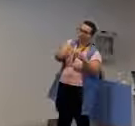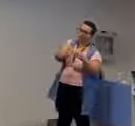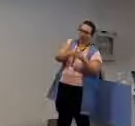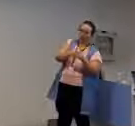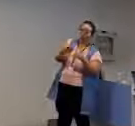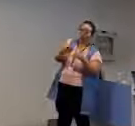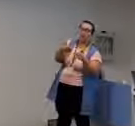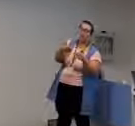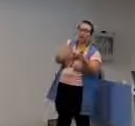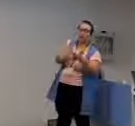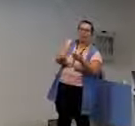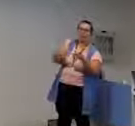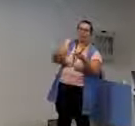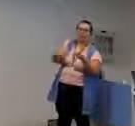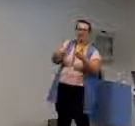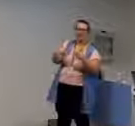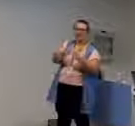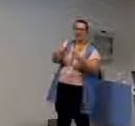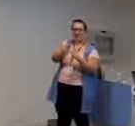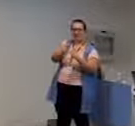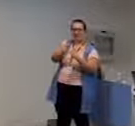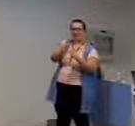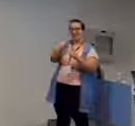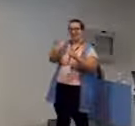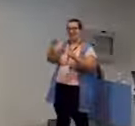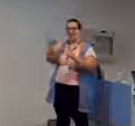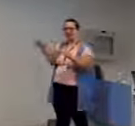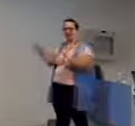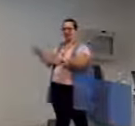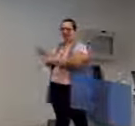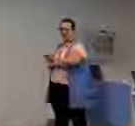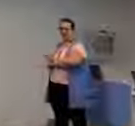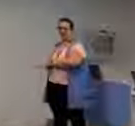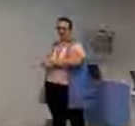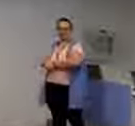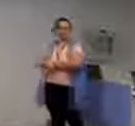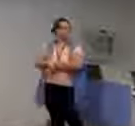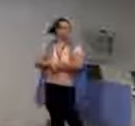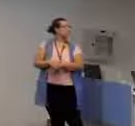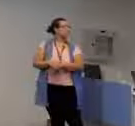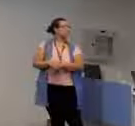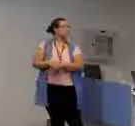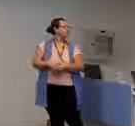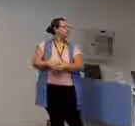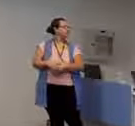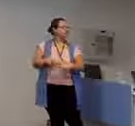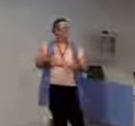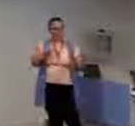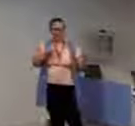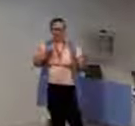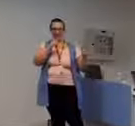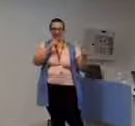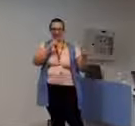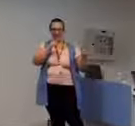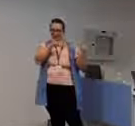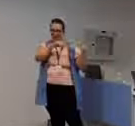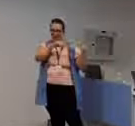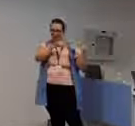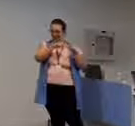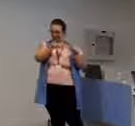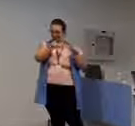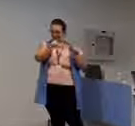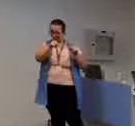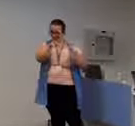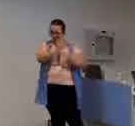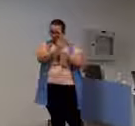pretendo executar. Se eu fizer isso, e eu vou encontrar eventuais situações críticas como essa que está mostrando aqui, que o